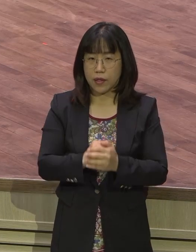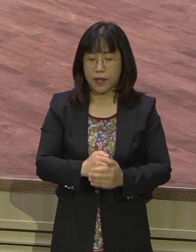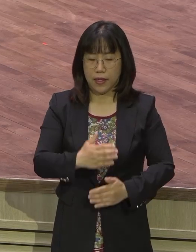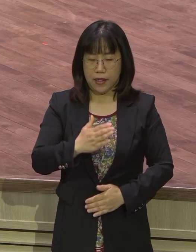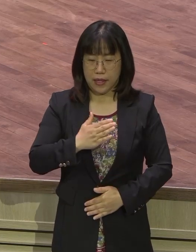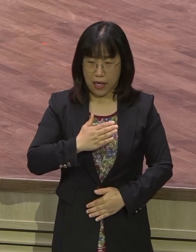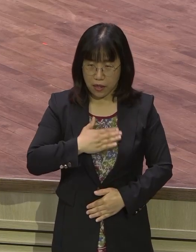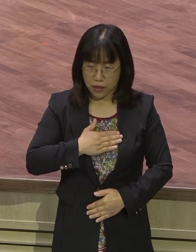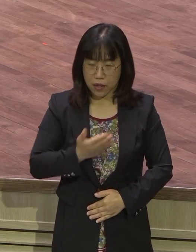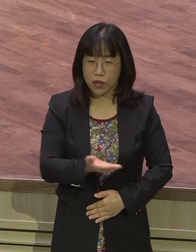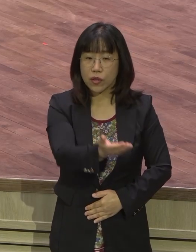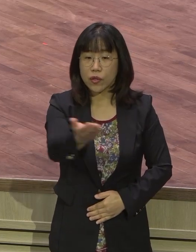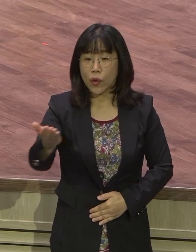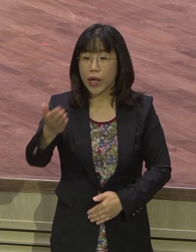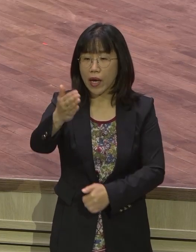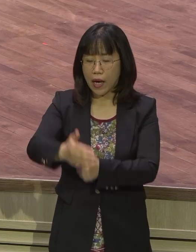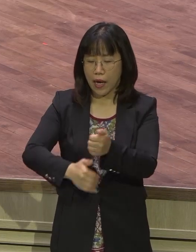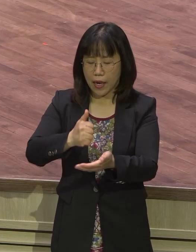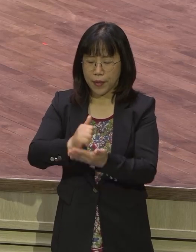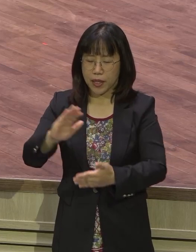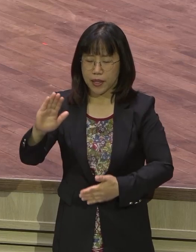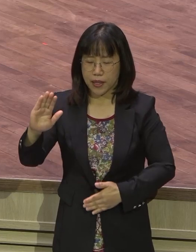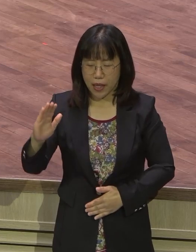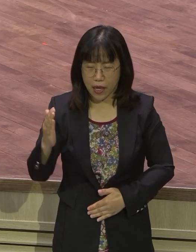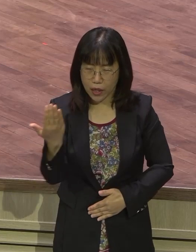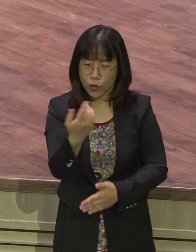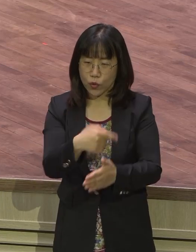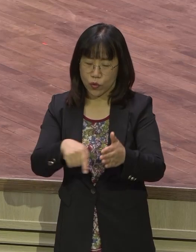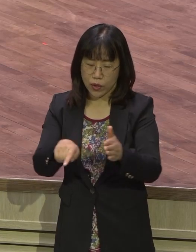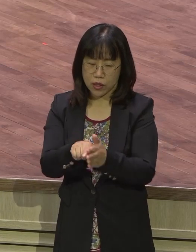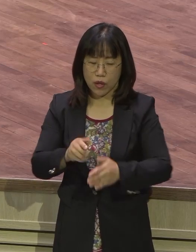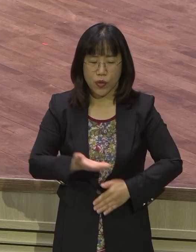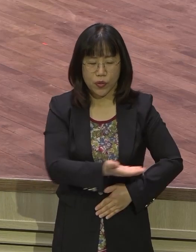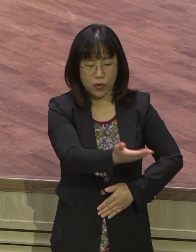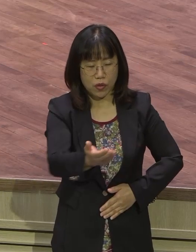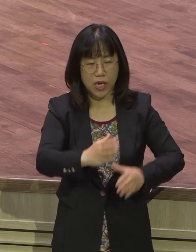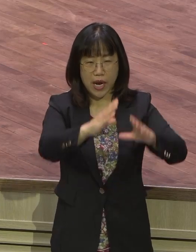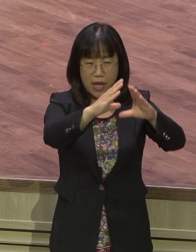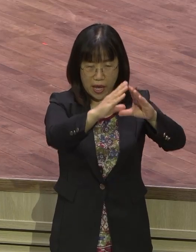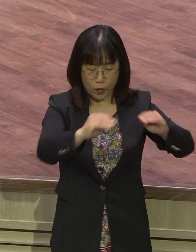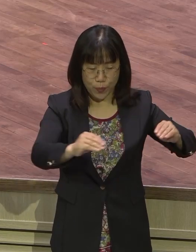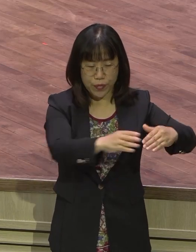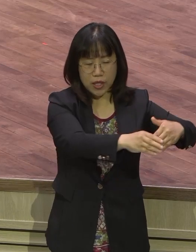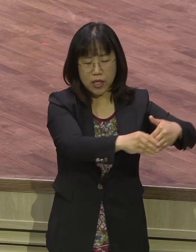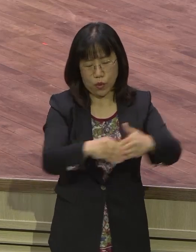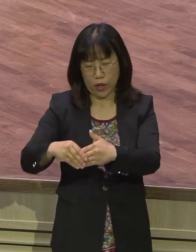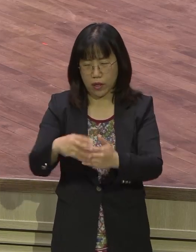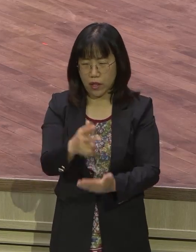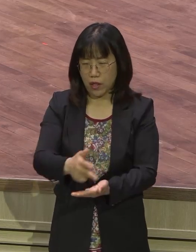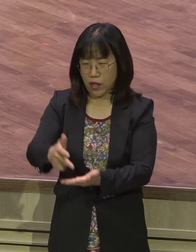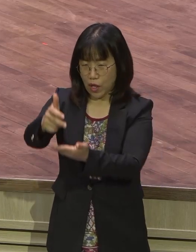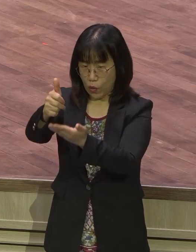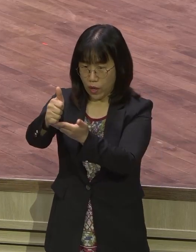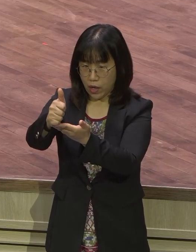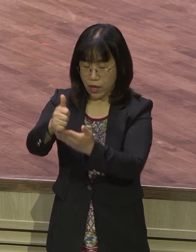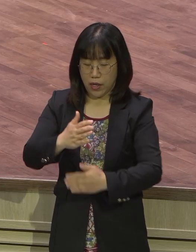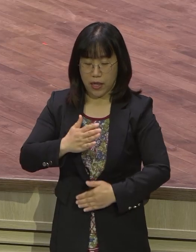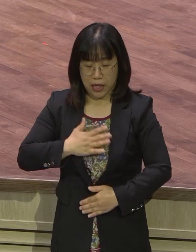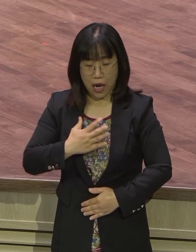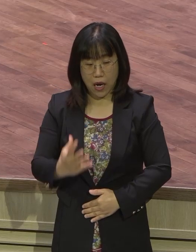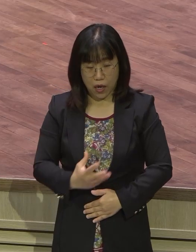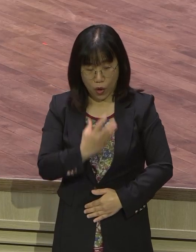너희의 하나님이 되려고 너희를 애급당해서 인도해 낸 요하라 내가 거룩함이